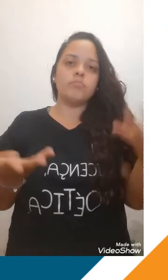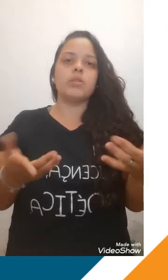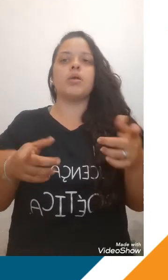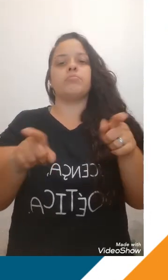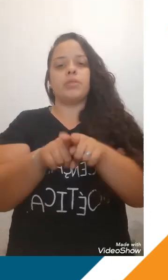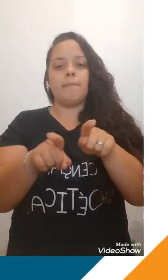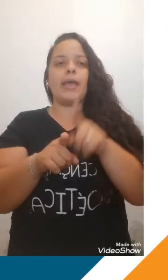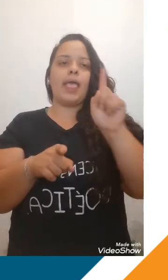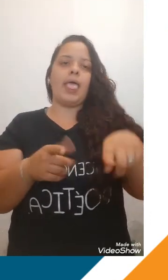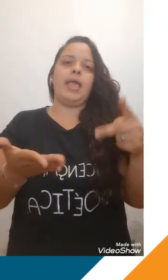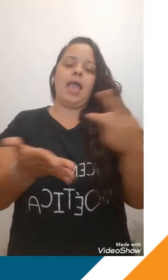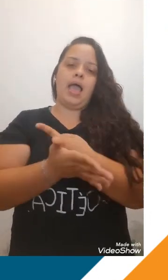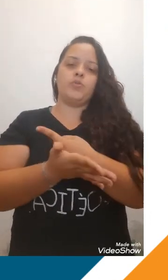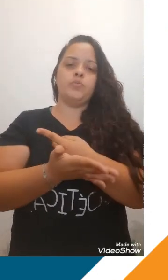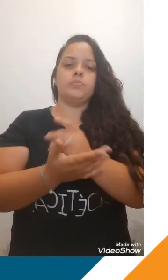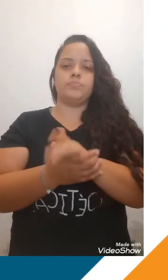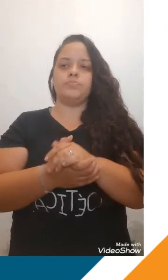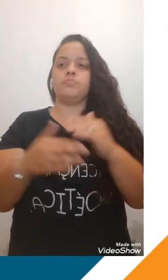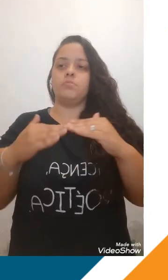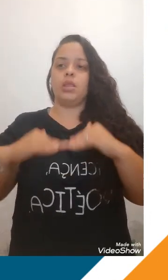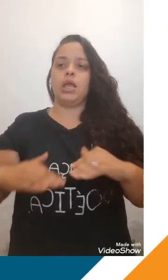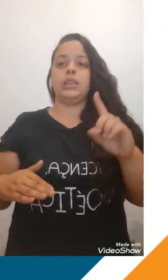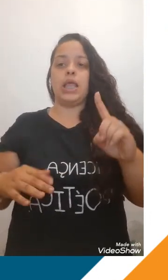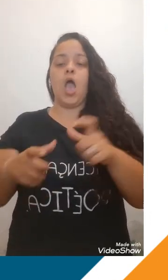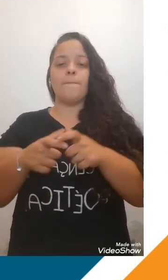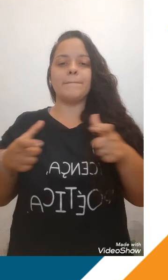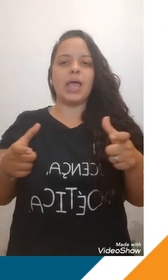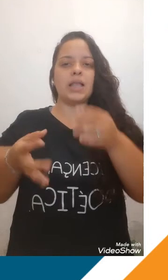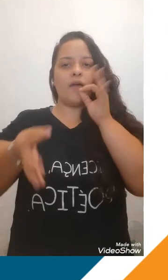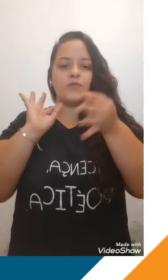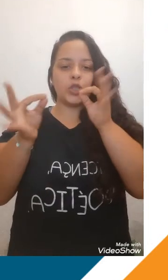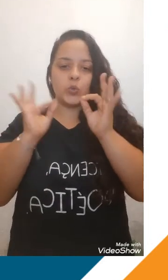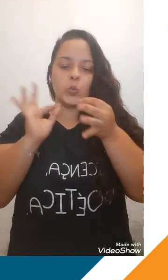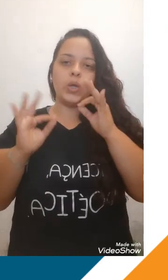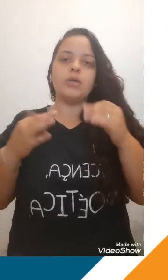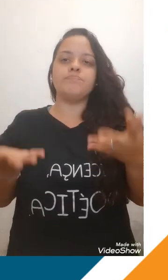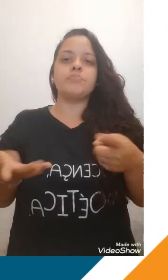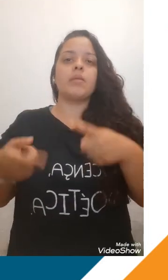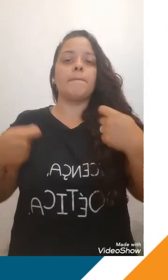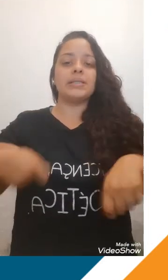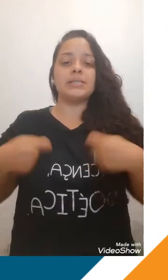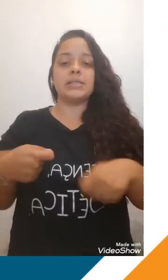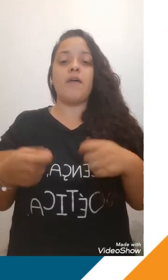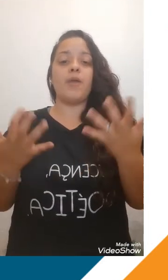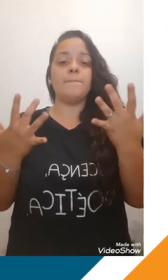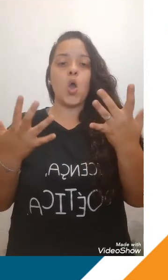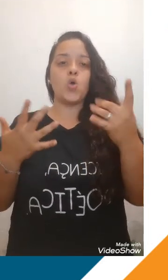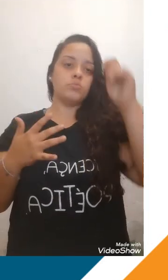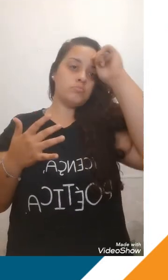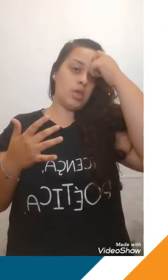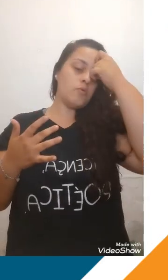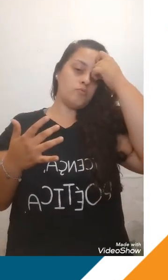outro erro dessa alternativa. A letra D fala do aumento da cafeicultura, que necessitava da mão de obra e terminado o